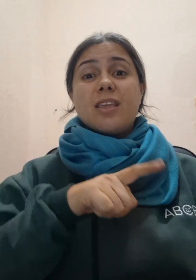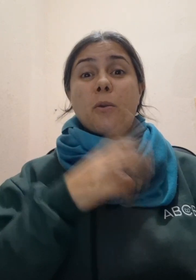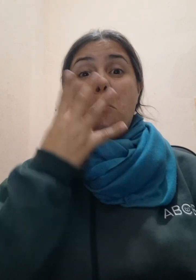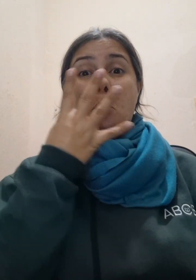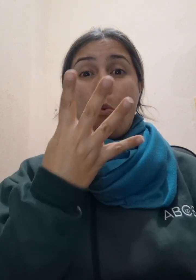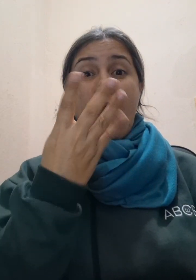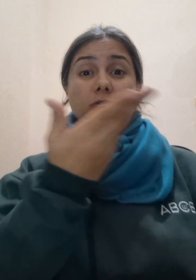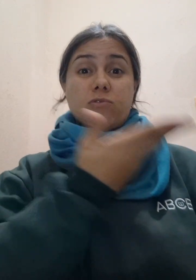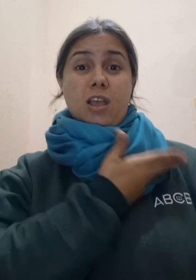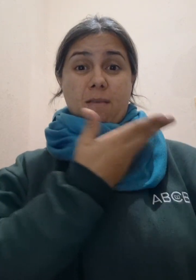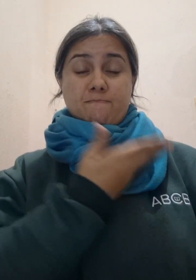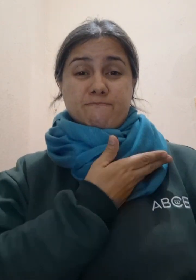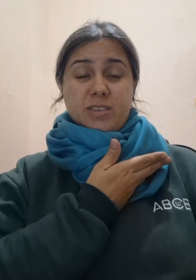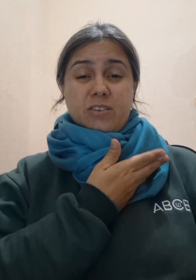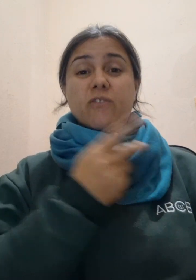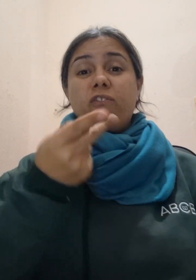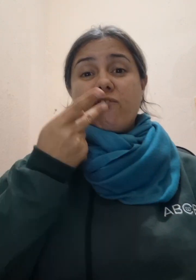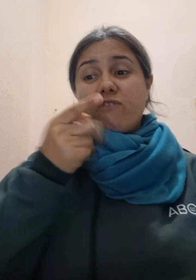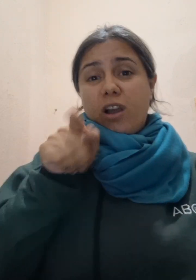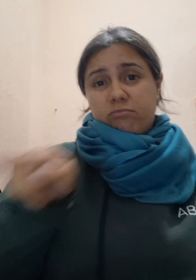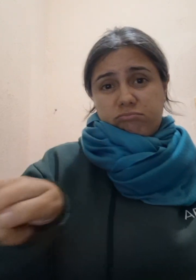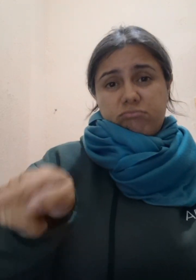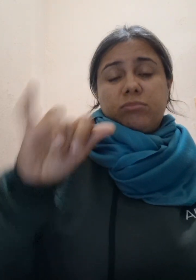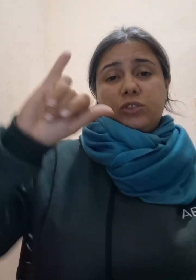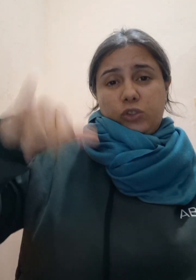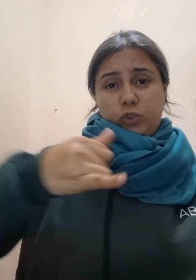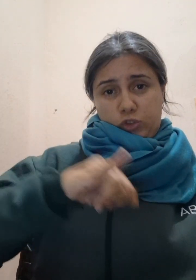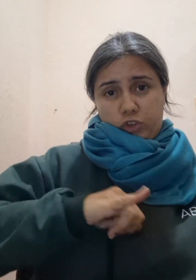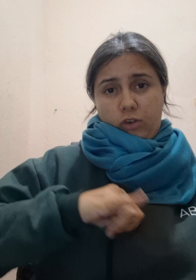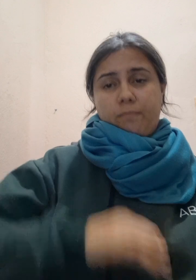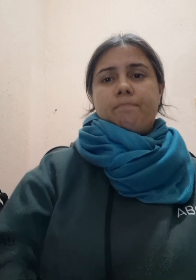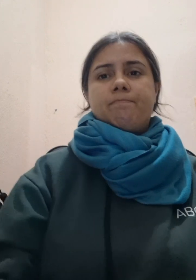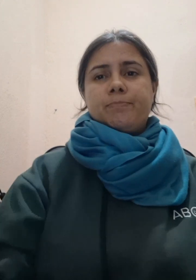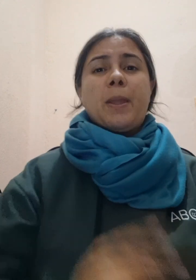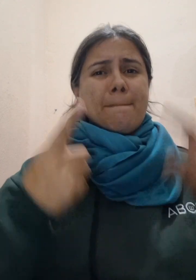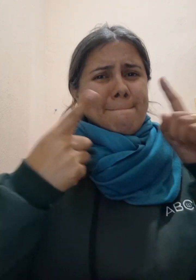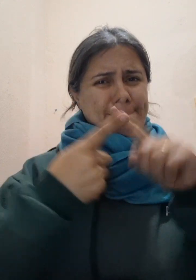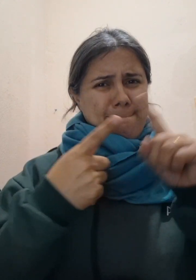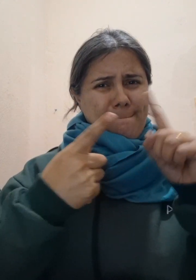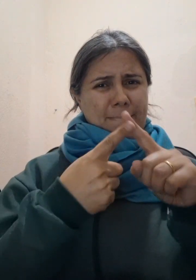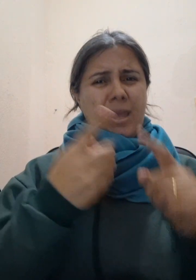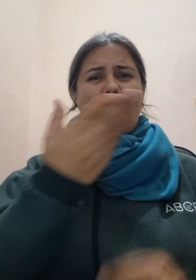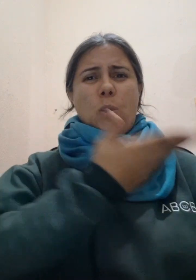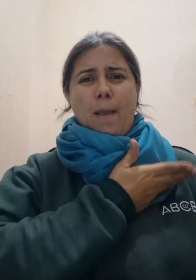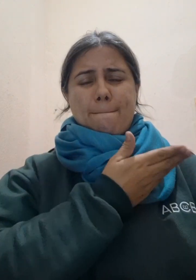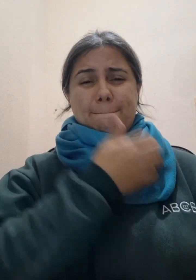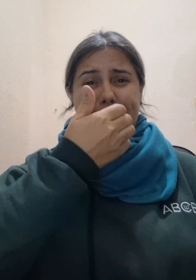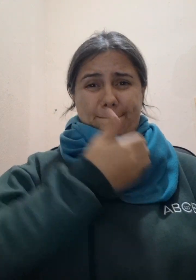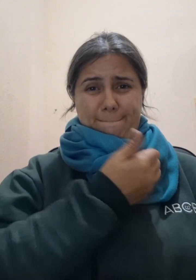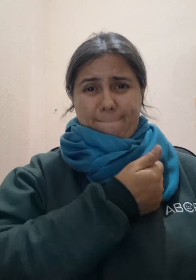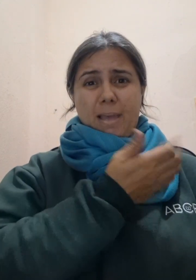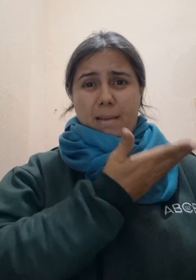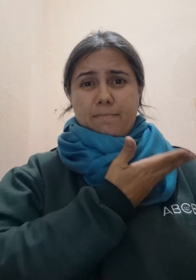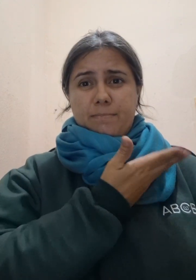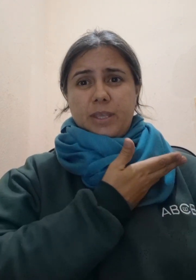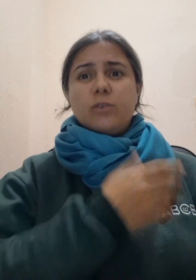pecado. Jó tinha 4 amigos que falou com ele.